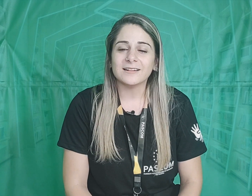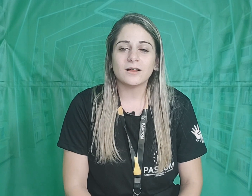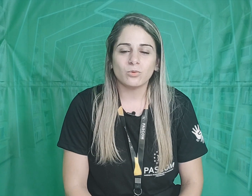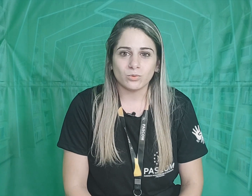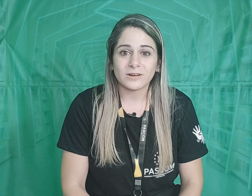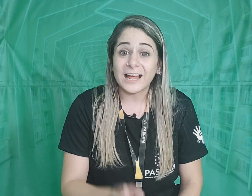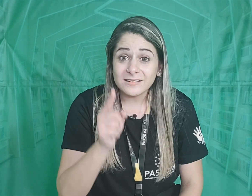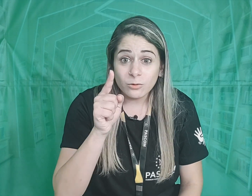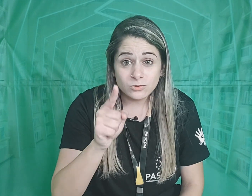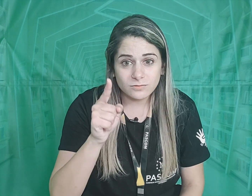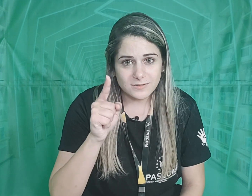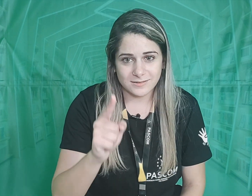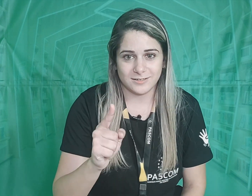cada um de vocês,